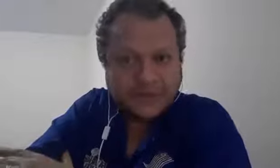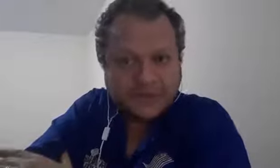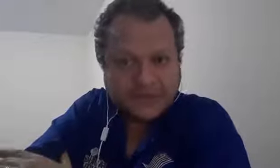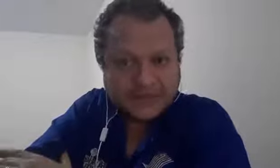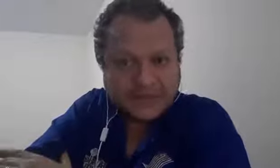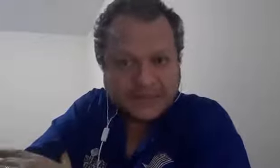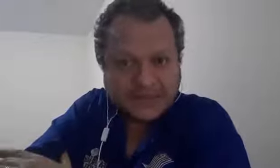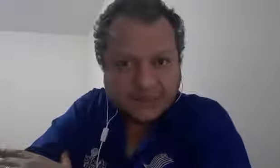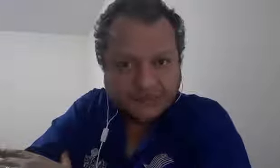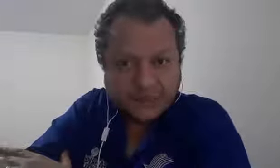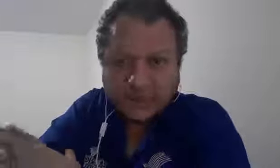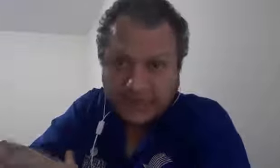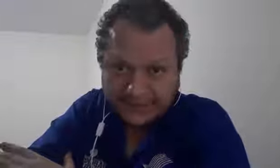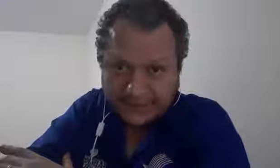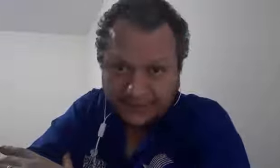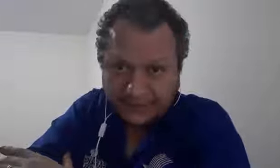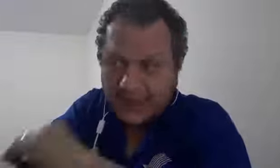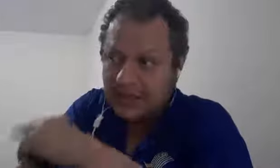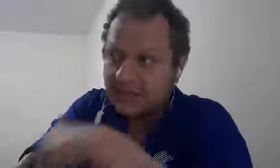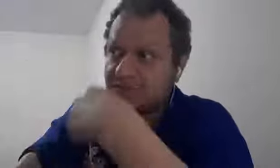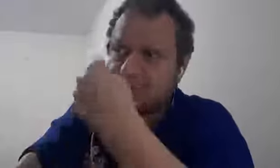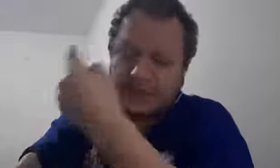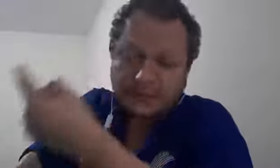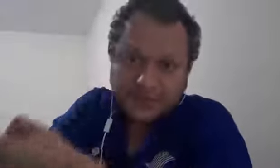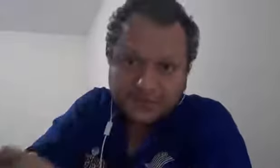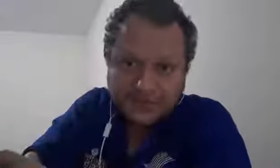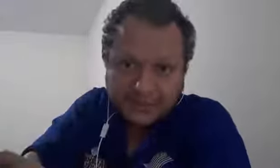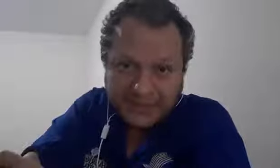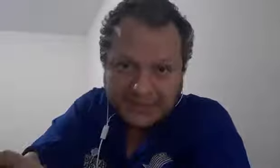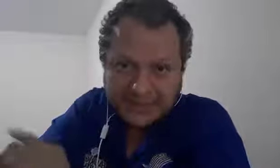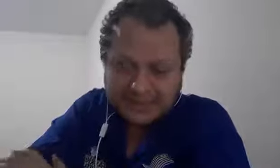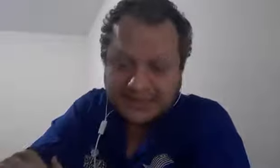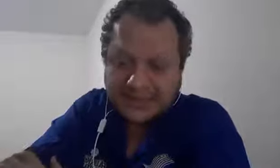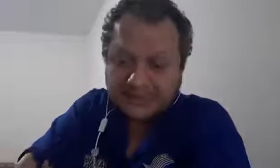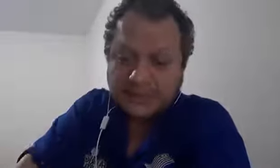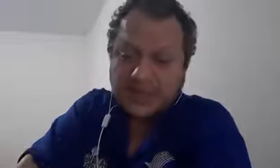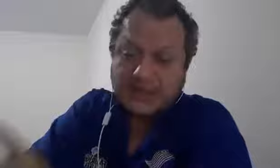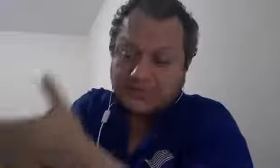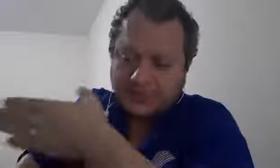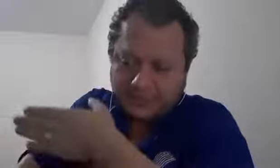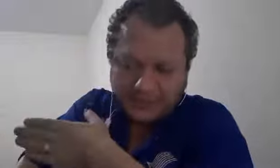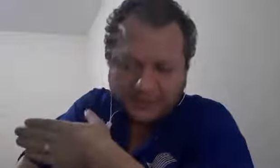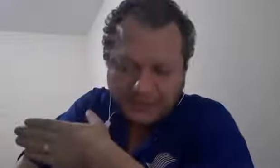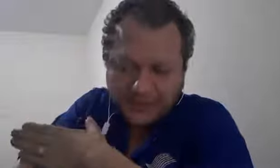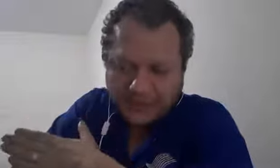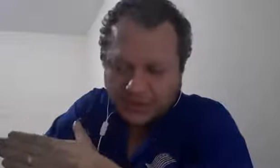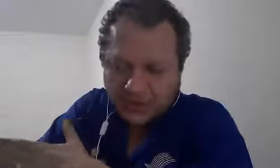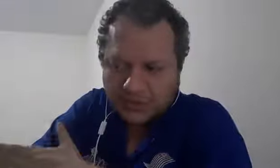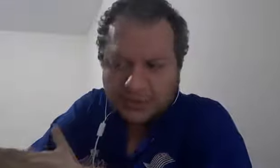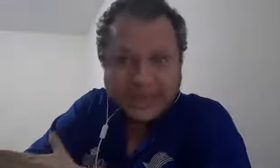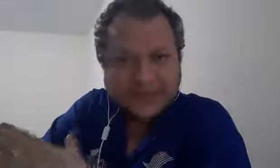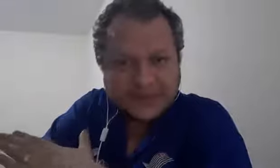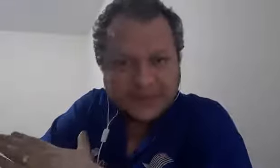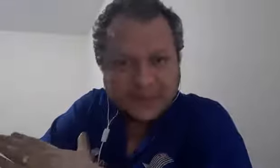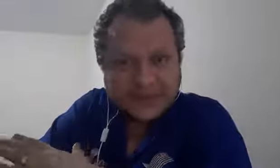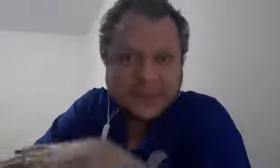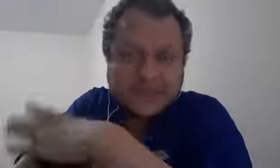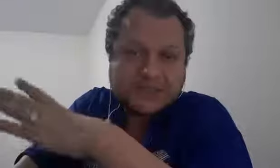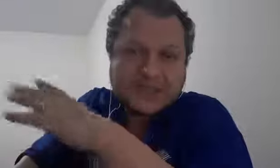vamos voltar presencial. Por hora, ainda não. Vamos voltar no próximo semestre, tá certo? Provavelmente a gente vai continuar online nesse comecinho, mas pode